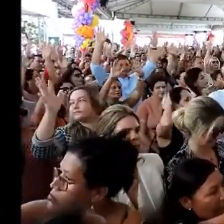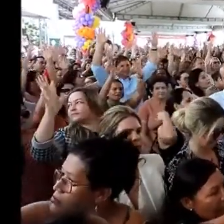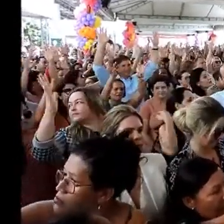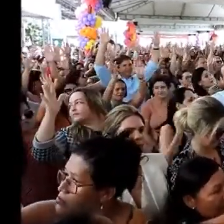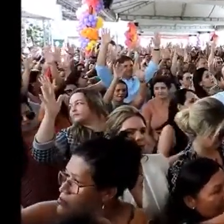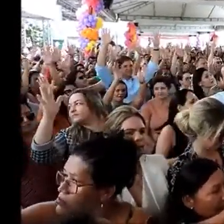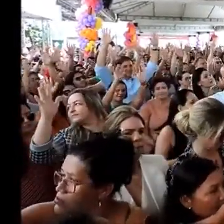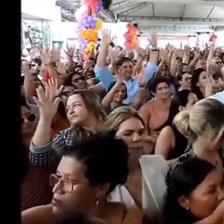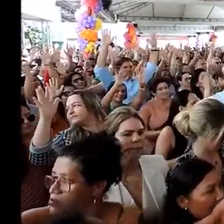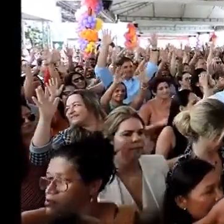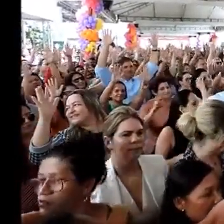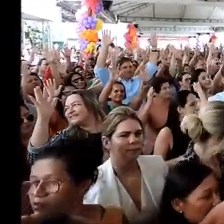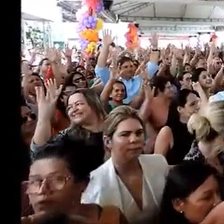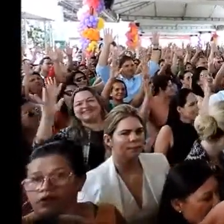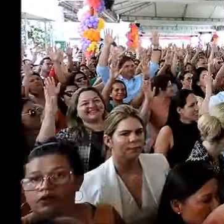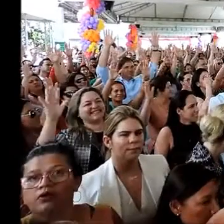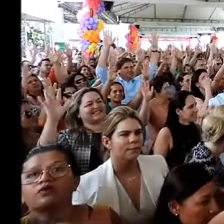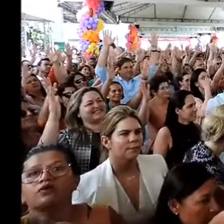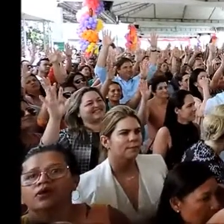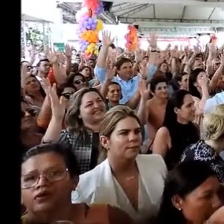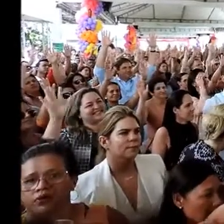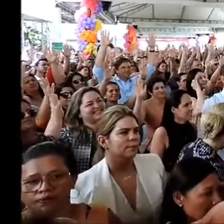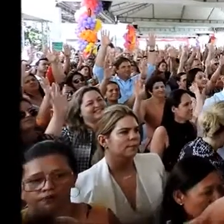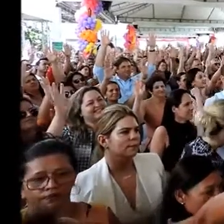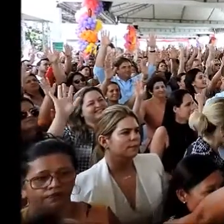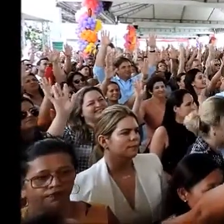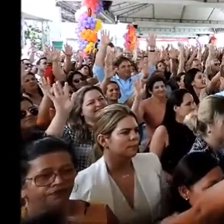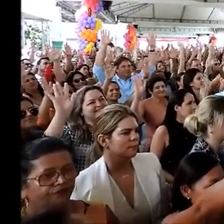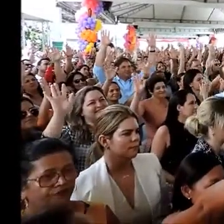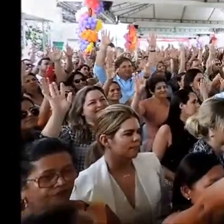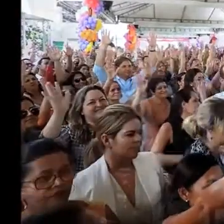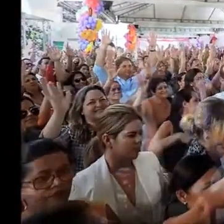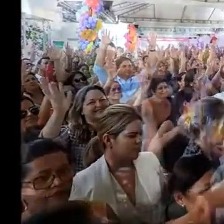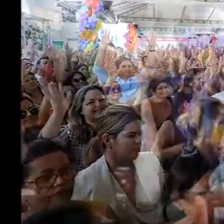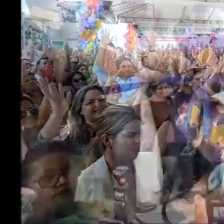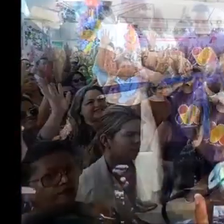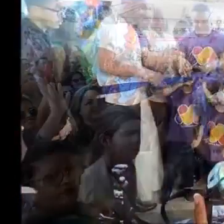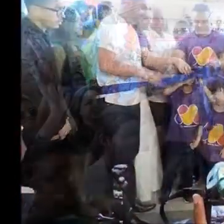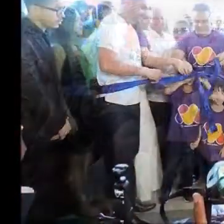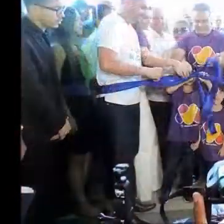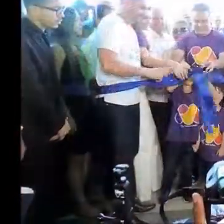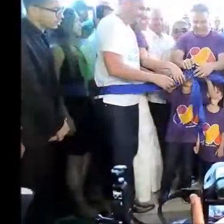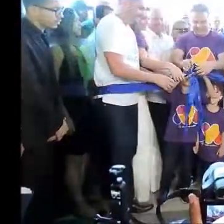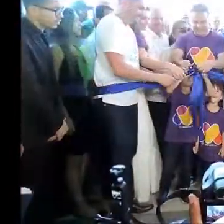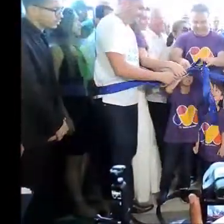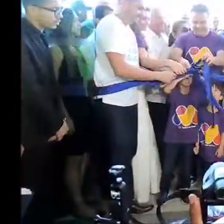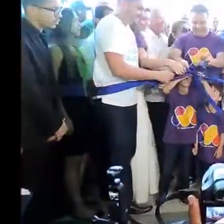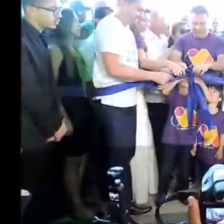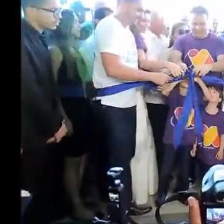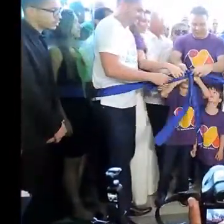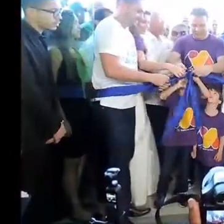vocês, para que a gente possa fazer esse registro glorioso desse dia de hoje.